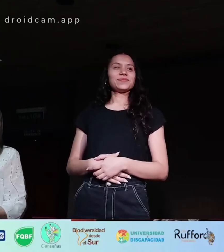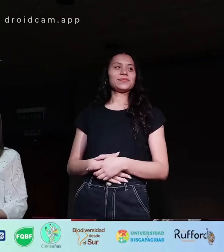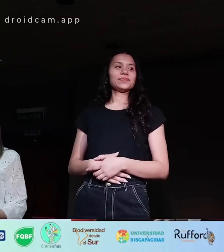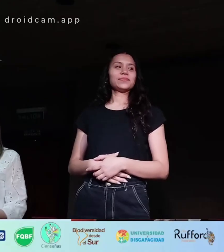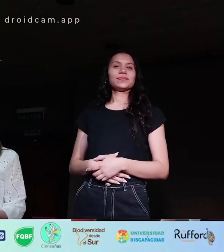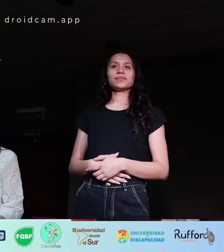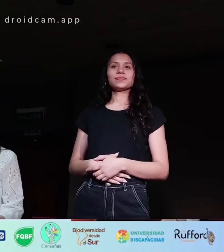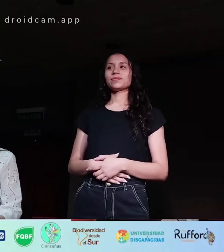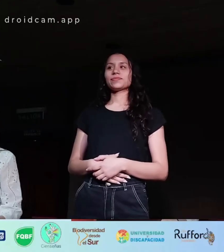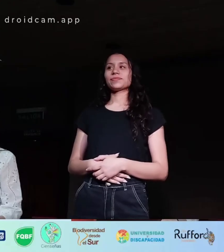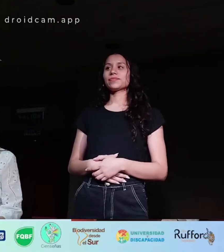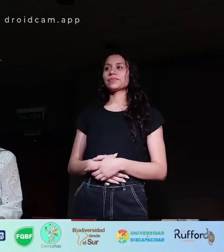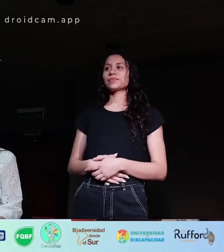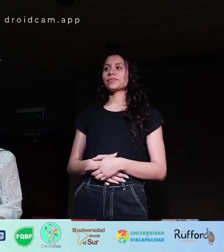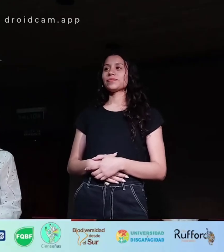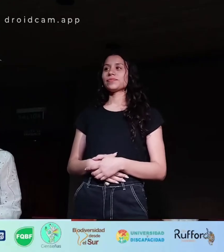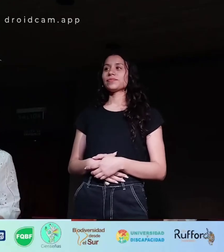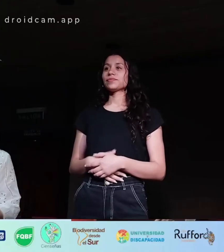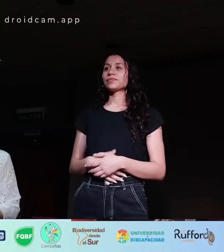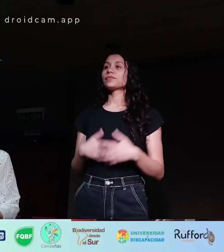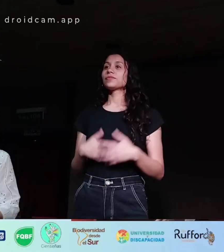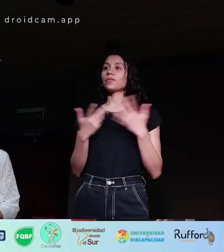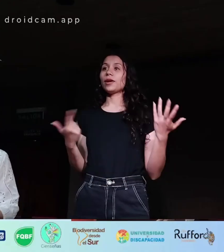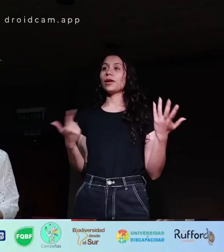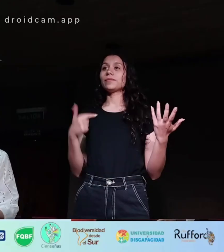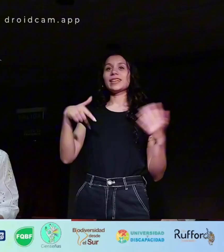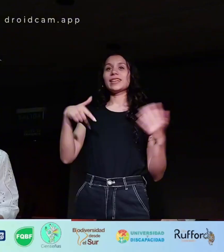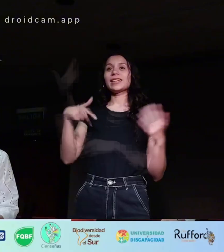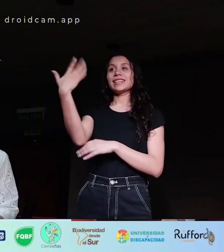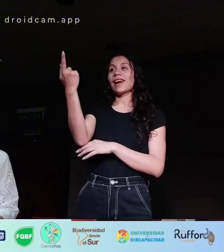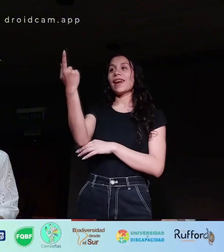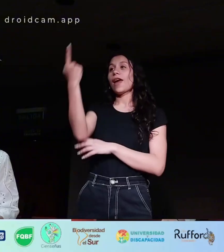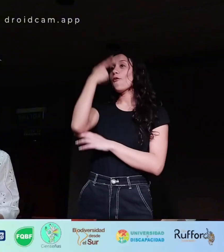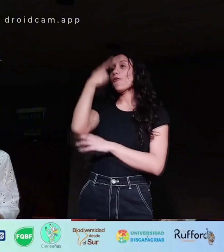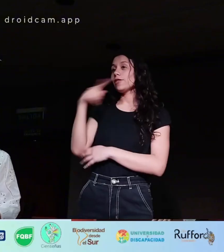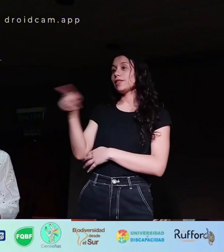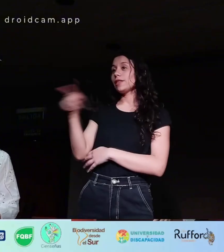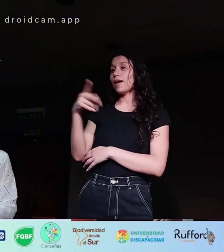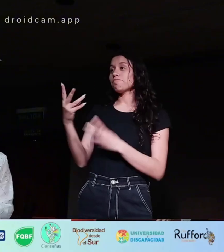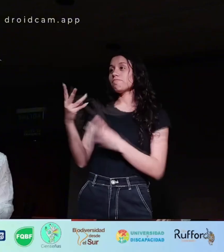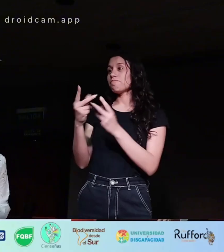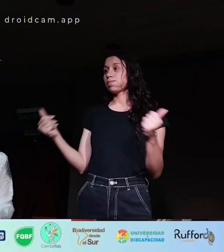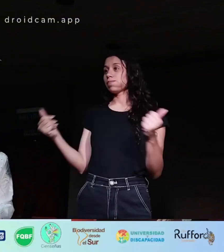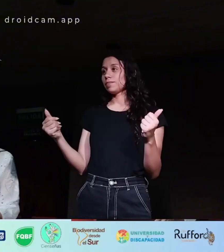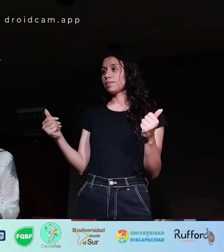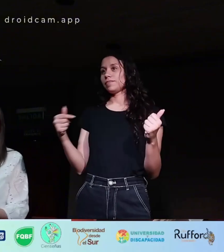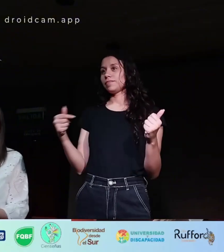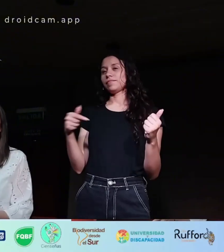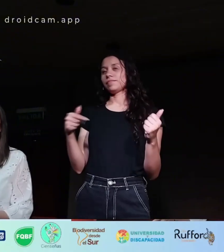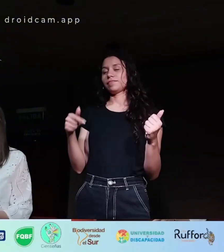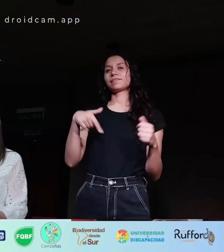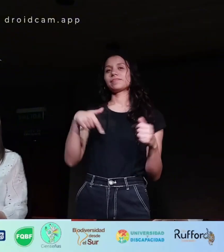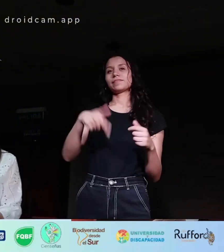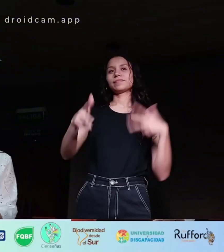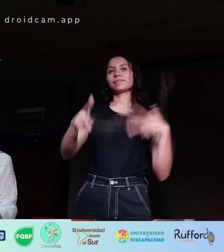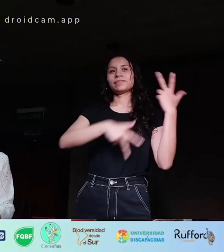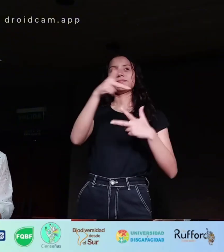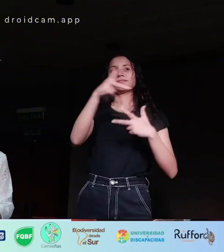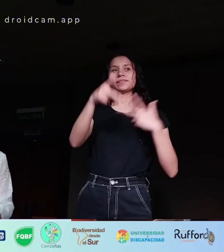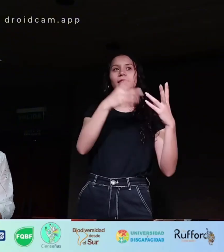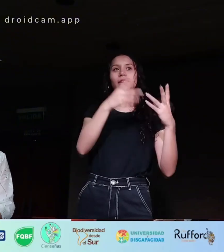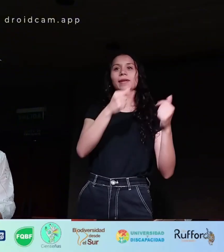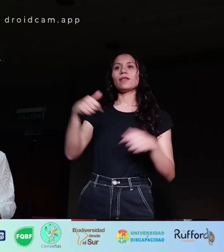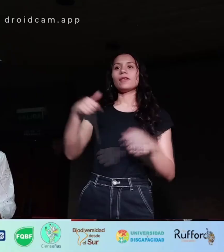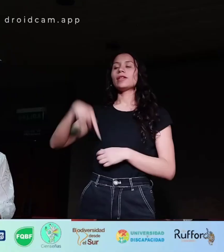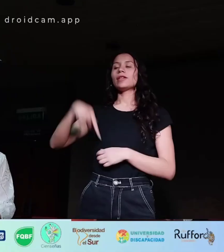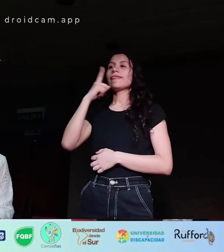Bueno, esta era la última charla, ¿sí? Para cerrar estas segundas jornadas de lengua de